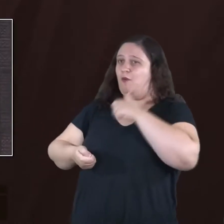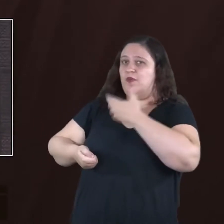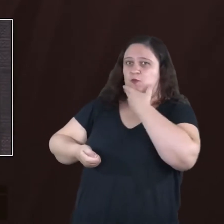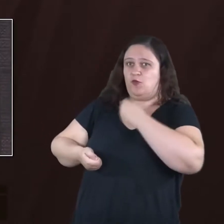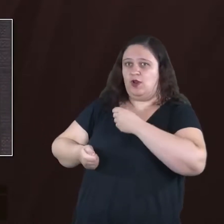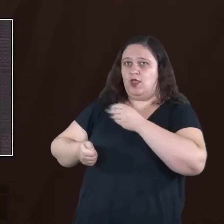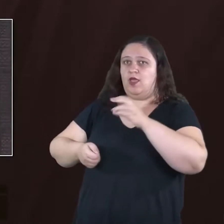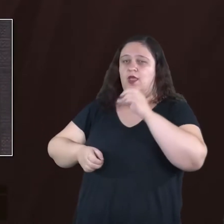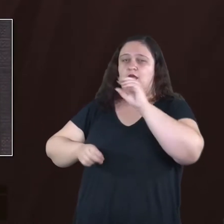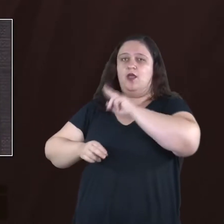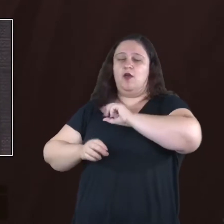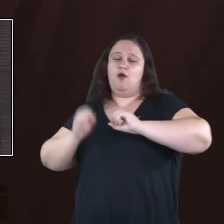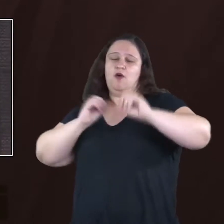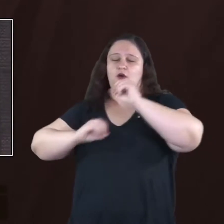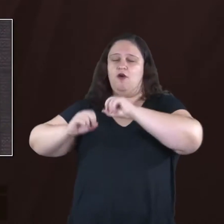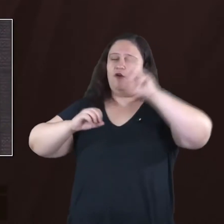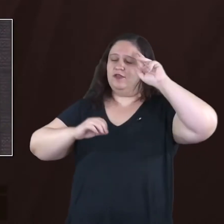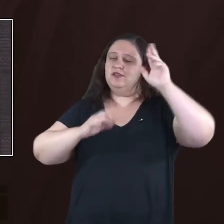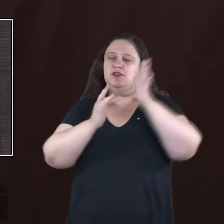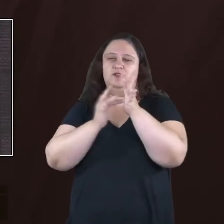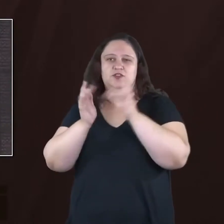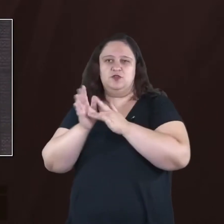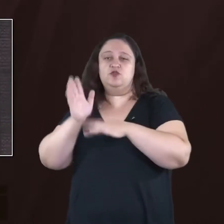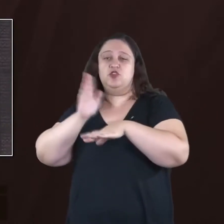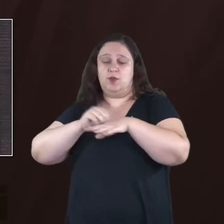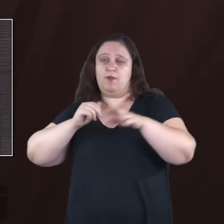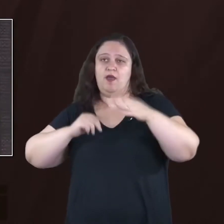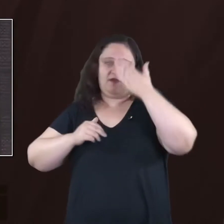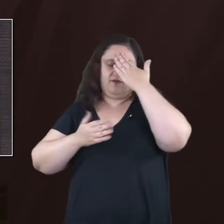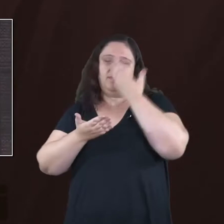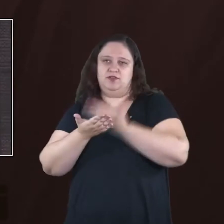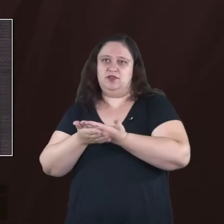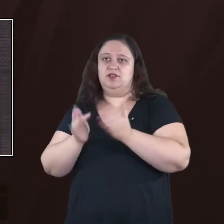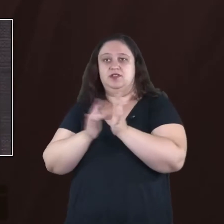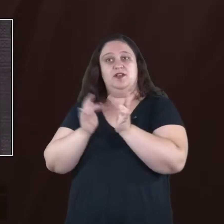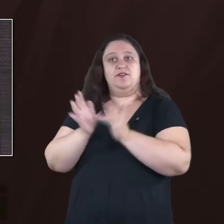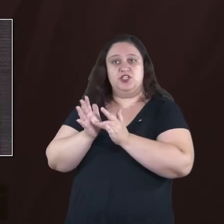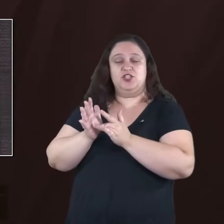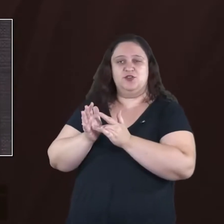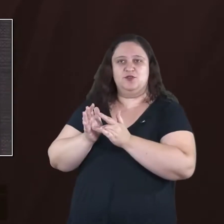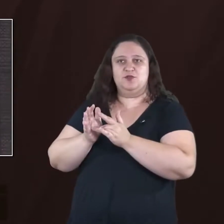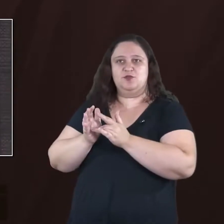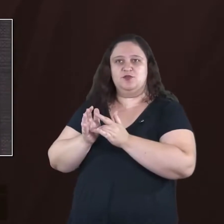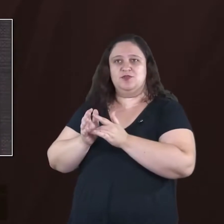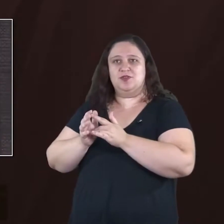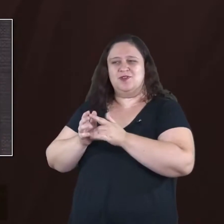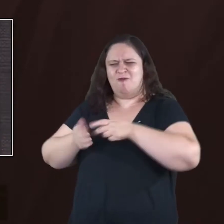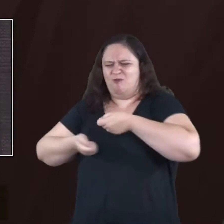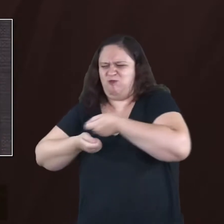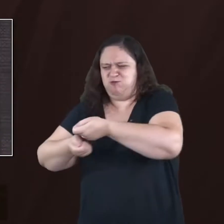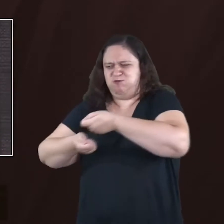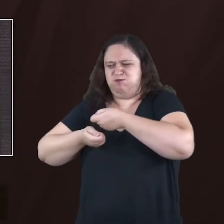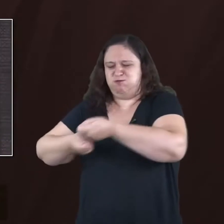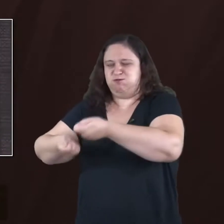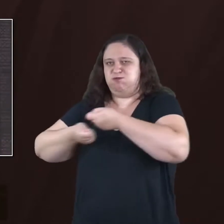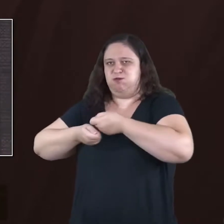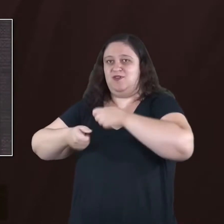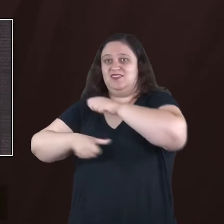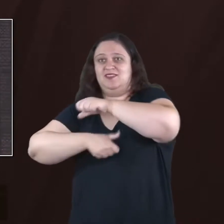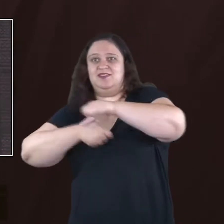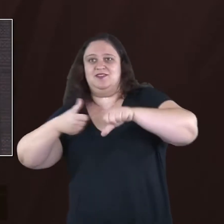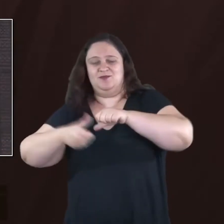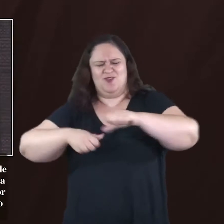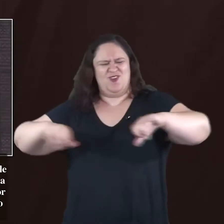ele iria sofrer grandemente por causa desse nome.